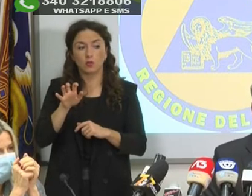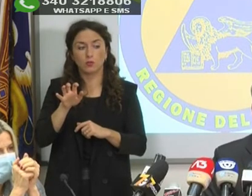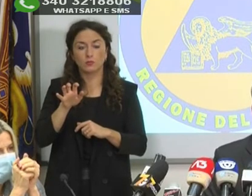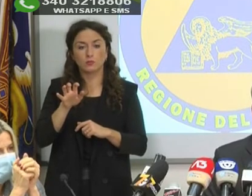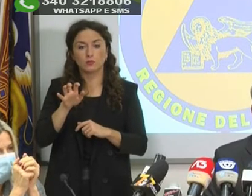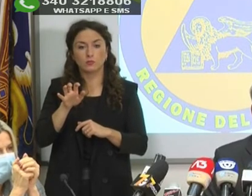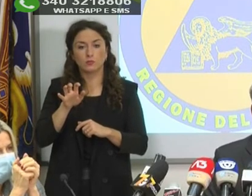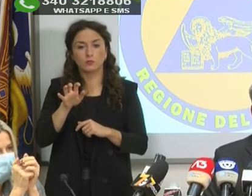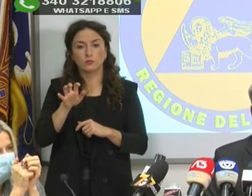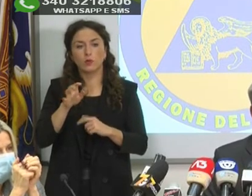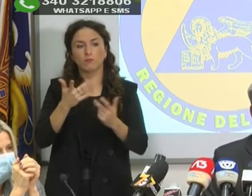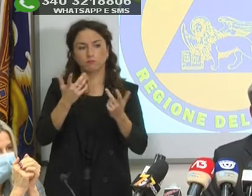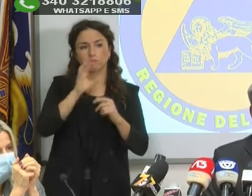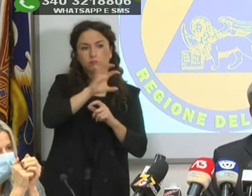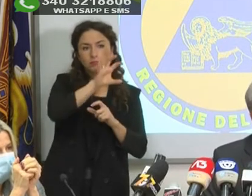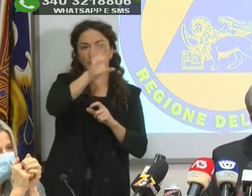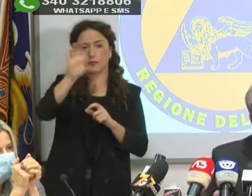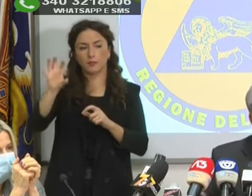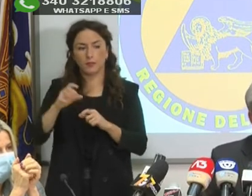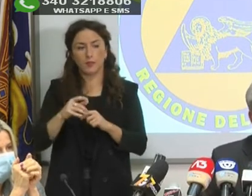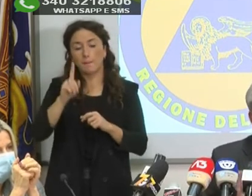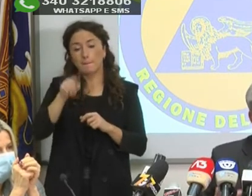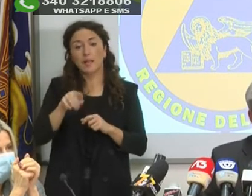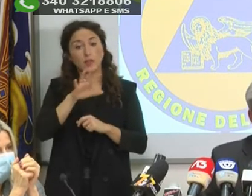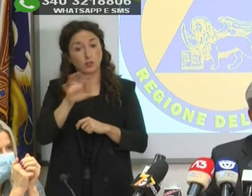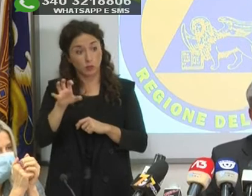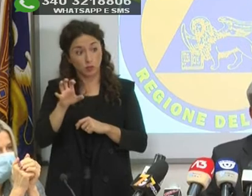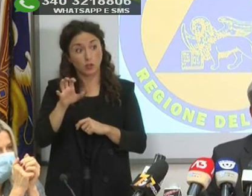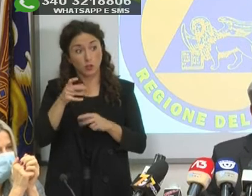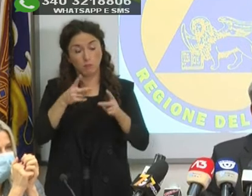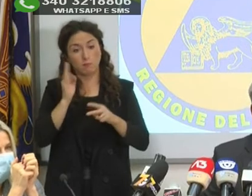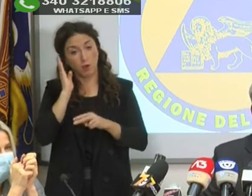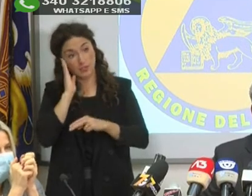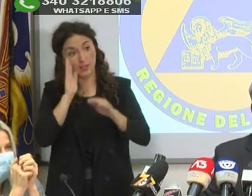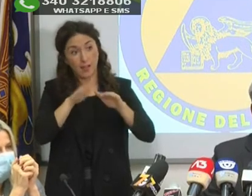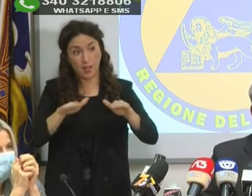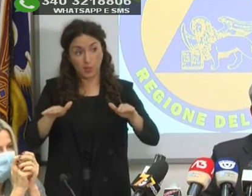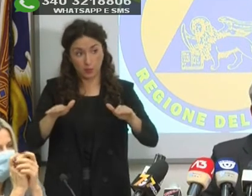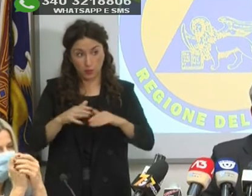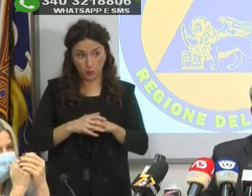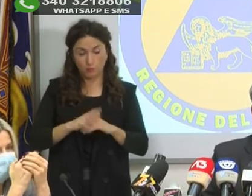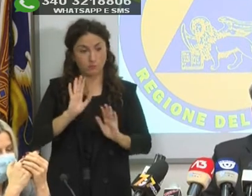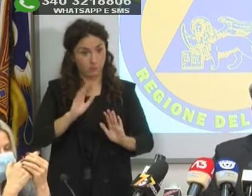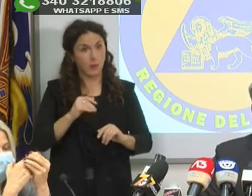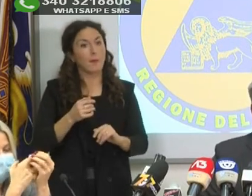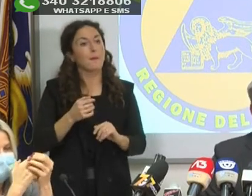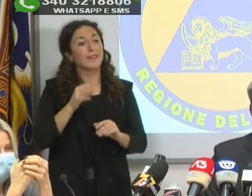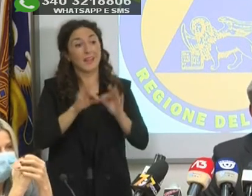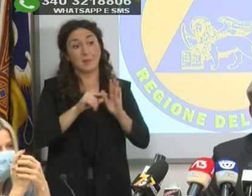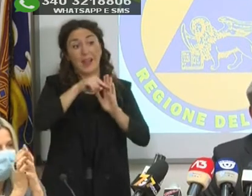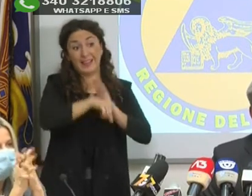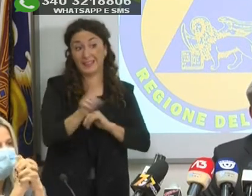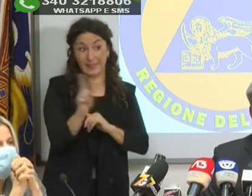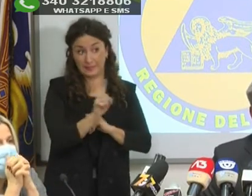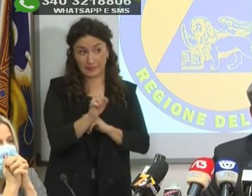come viene declinato a livello provinciale. Va bene, grazie. Sono 1500 i posti, sì, letto, sì. Sto parlando di terapia non intensiva. Sì, sì, certamente.